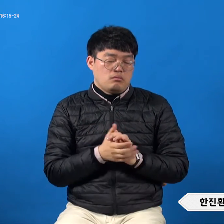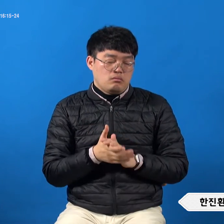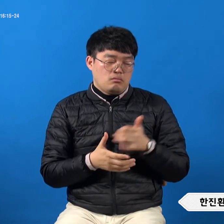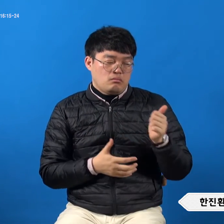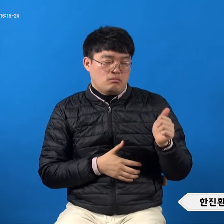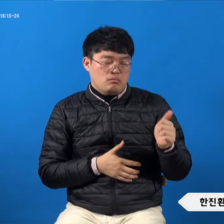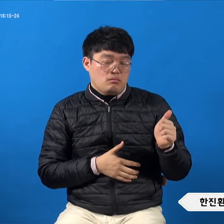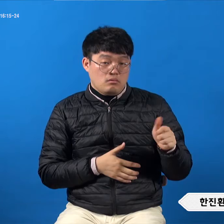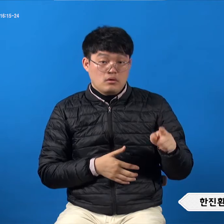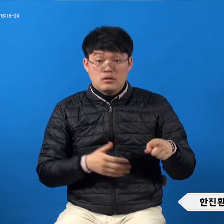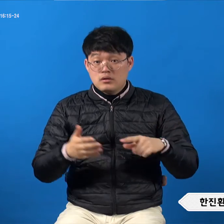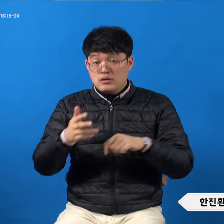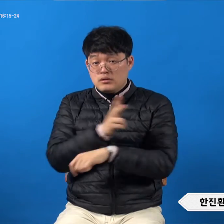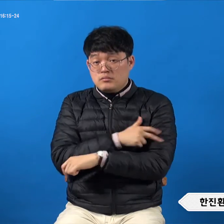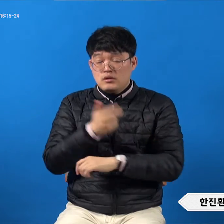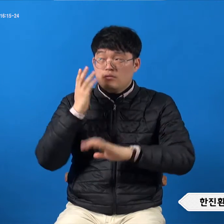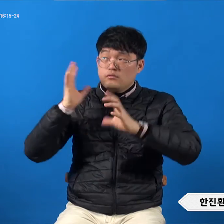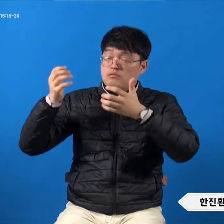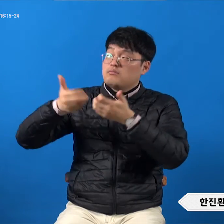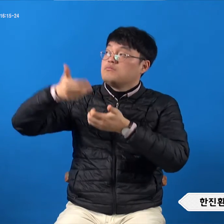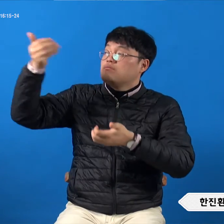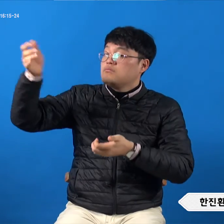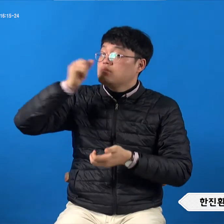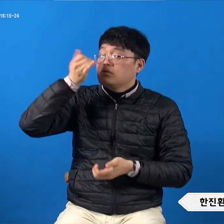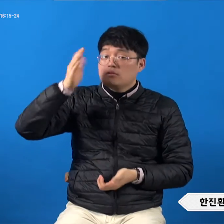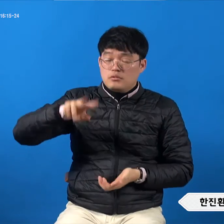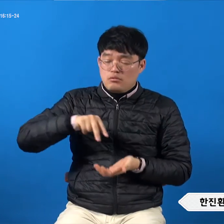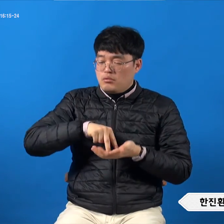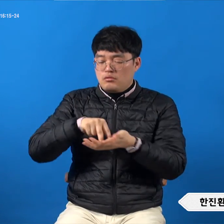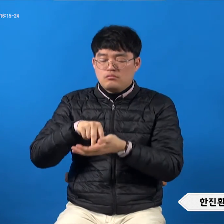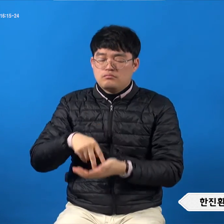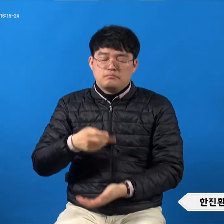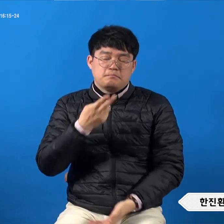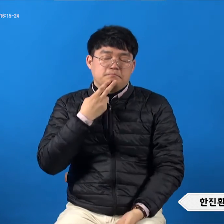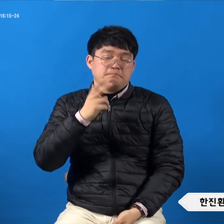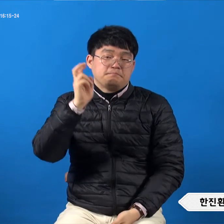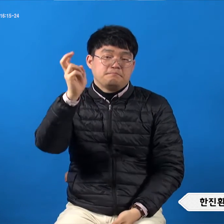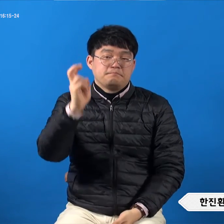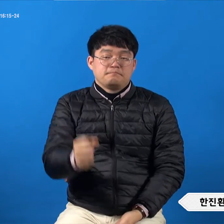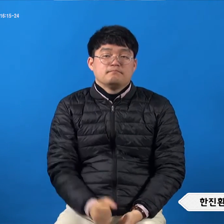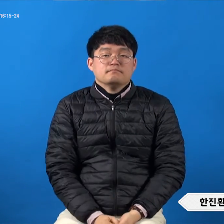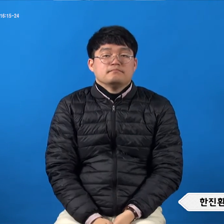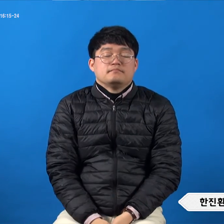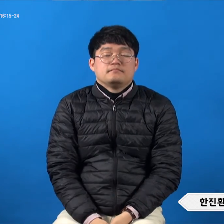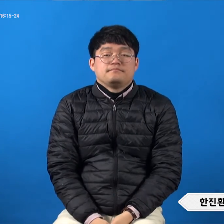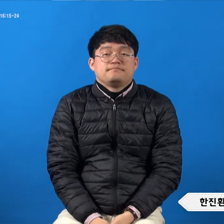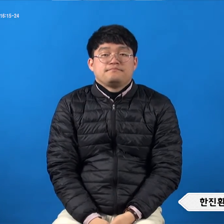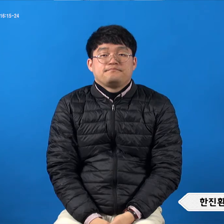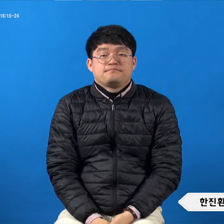그 집사님 천국 가셨지만 결코 외롭지 않은 길을 가셨다 싶었습니다.